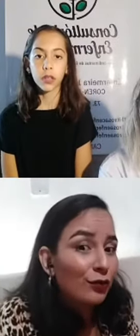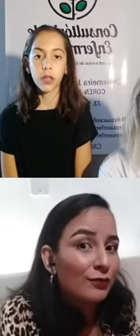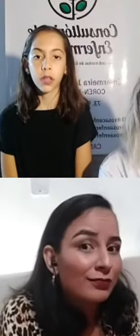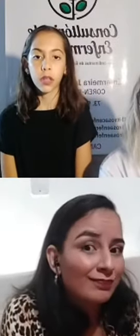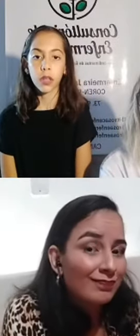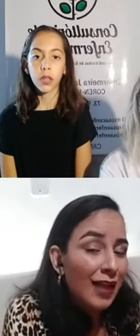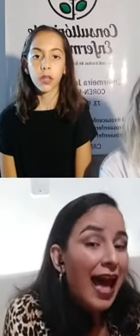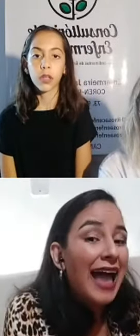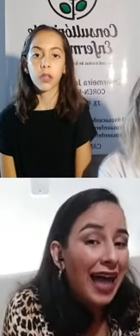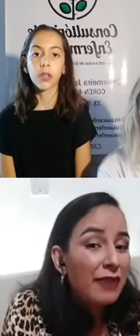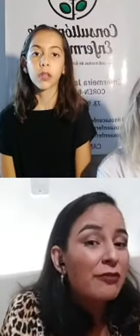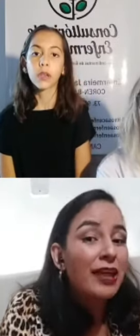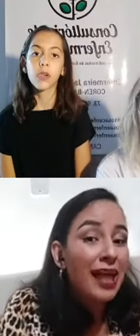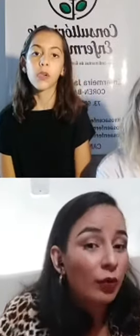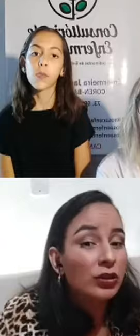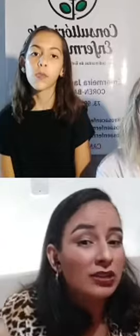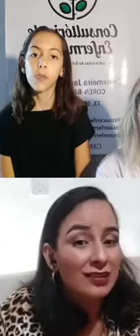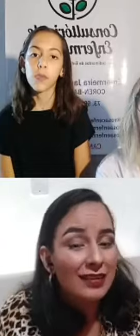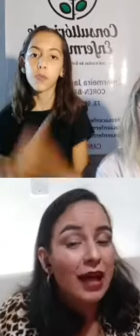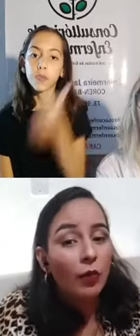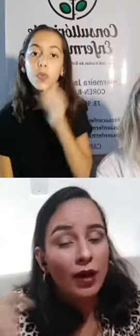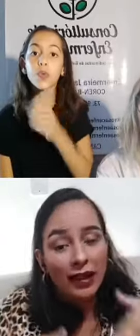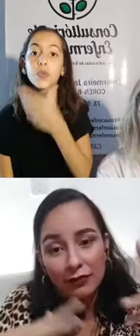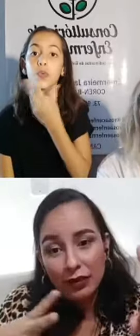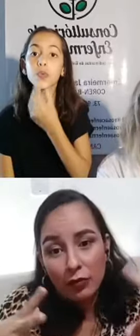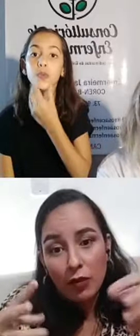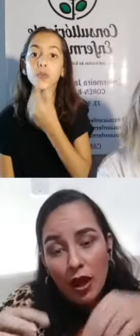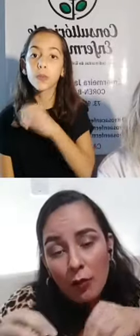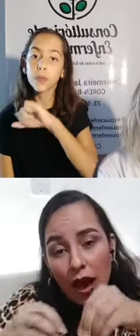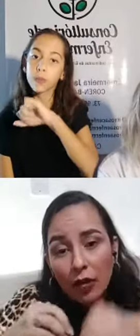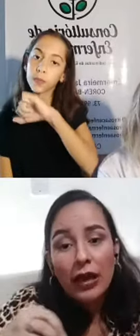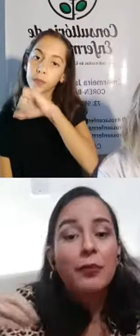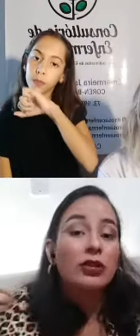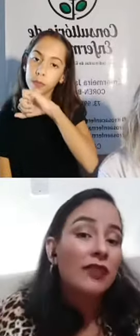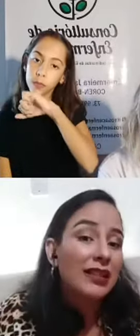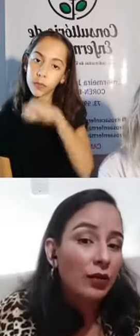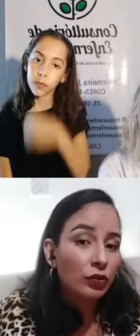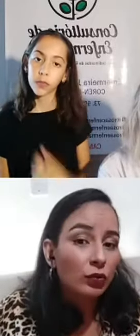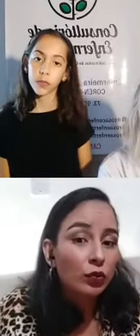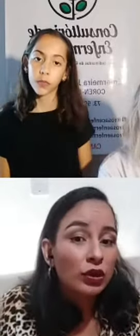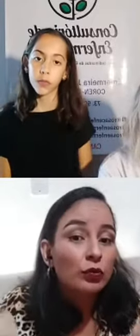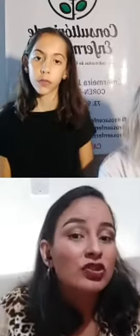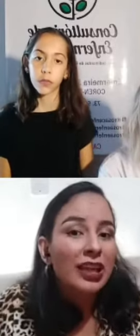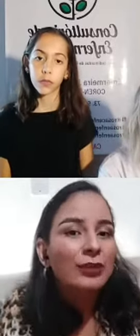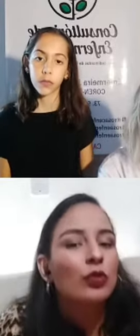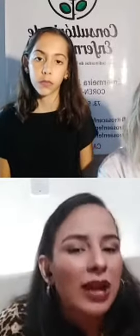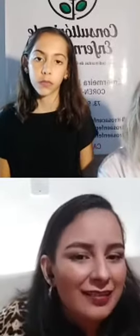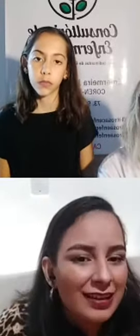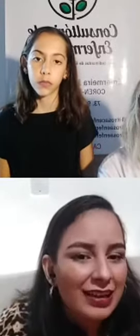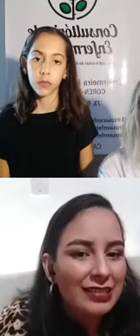alunos? A live vai dar conta de ensinar... Uma aula remota vai dar conta do conteúdo de leitura e escrita,